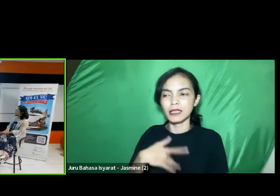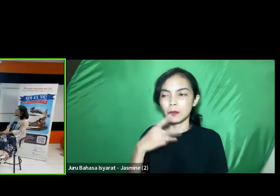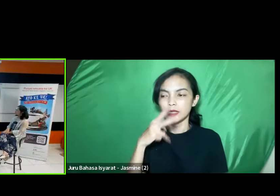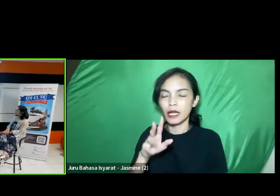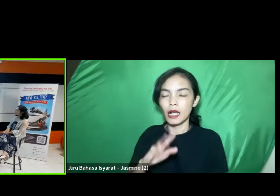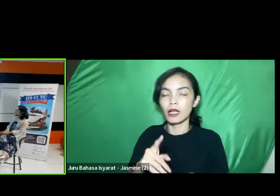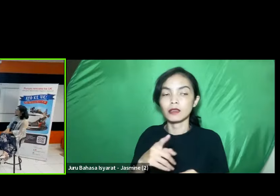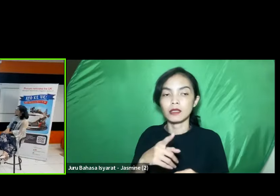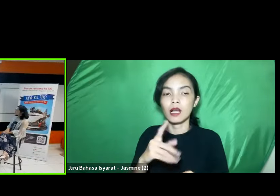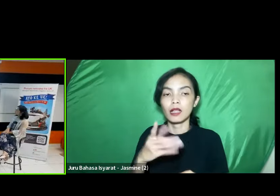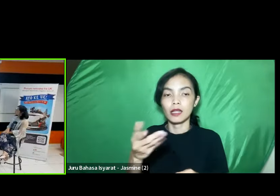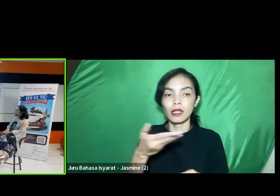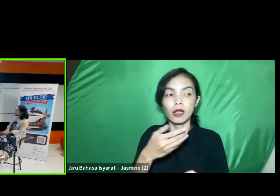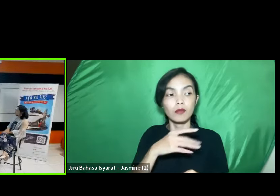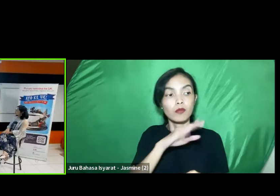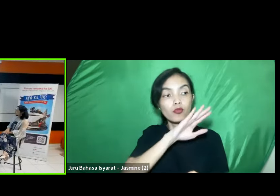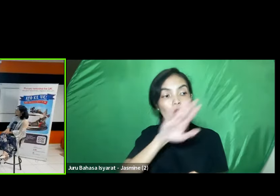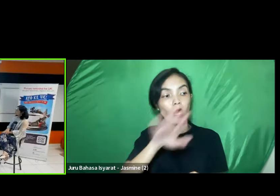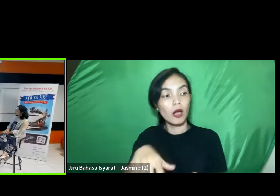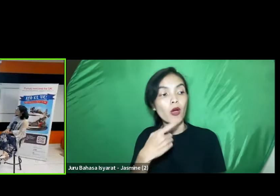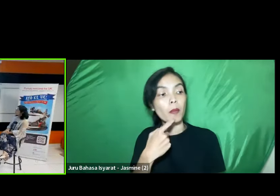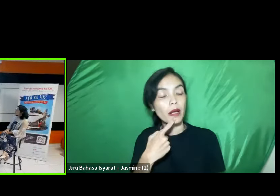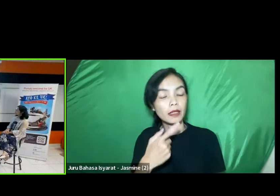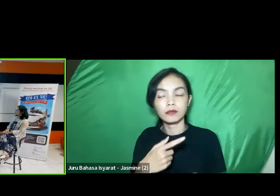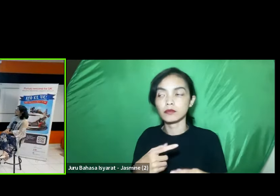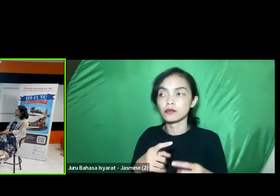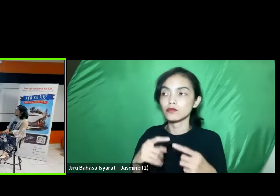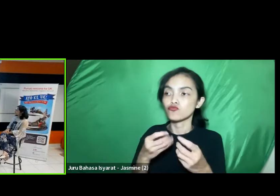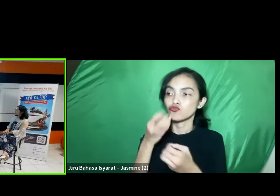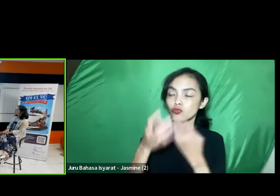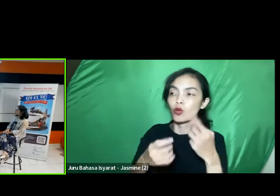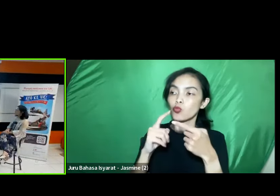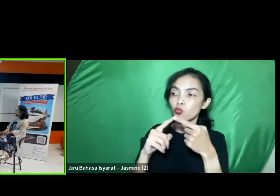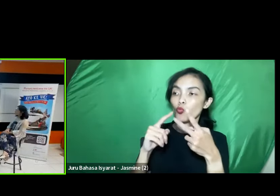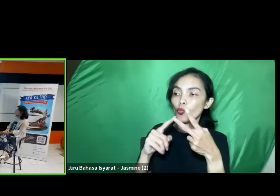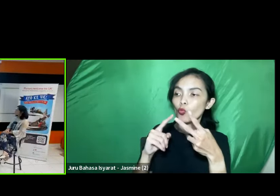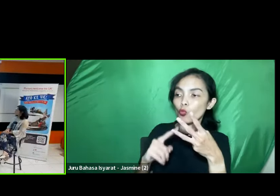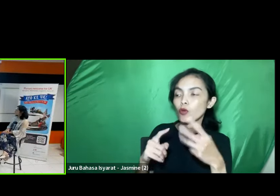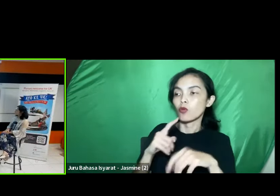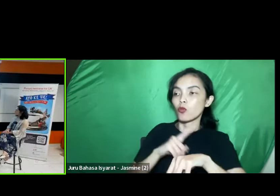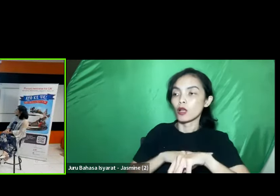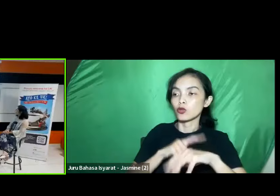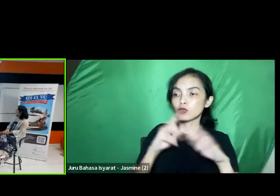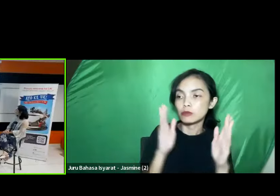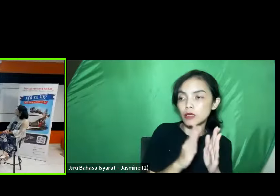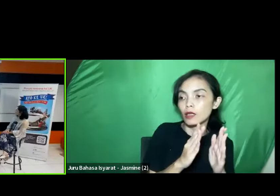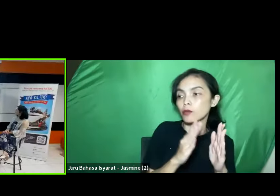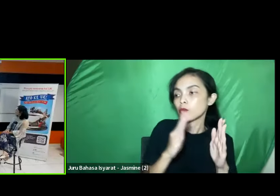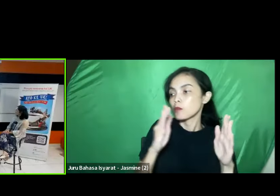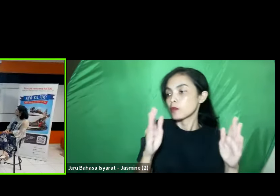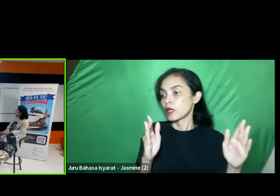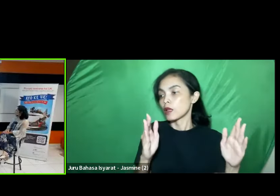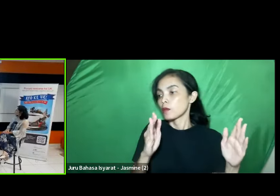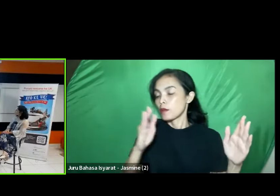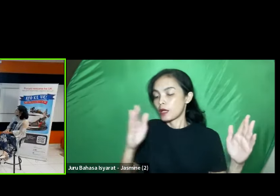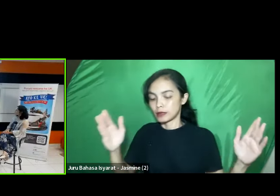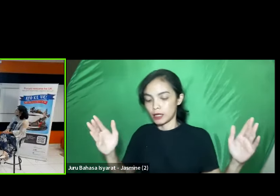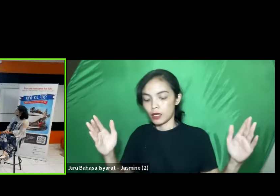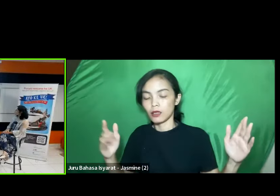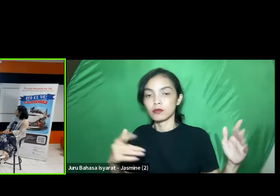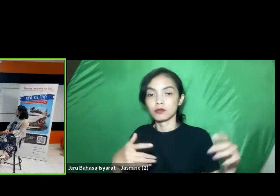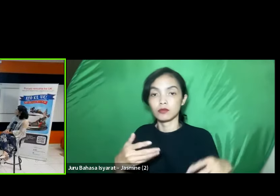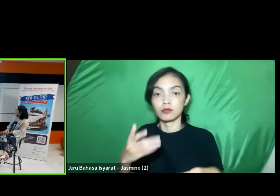balik ngapain jelasin AB CD gitu kan e dari short term sampai long term terus tanya kamu yakin itu bisa tercapai